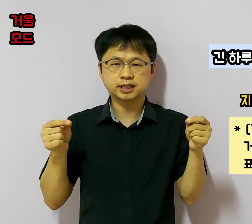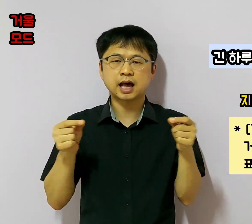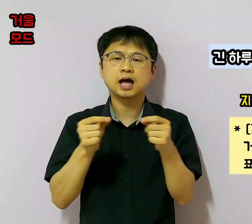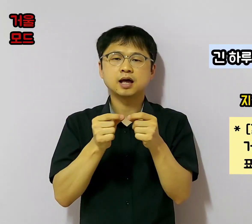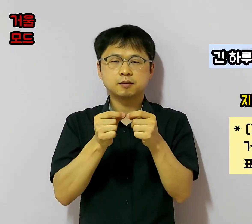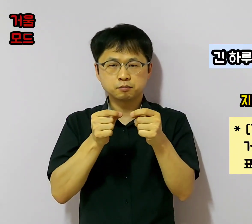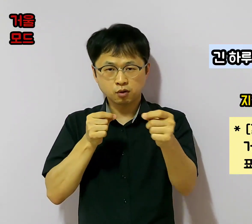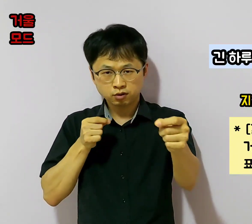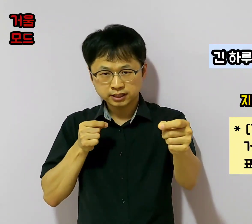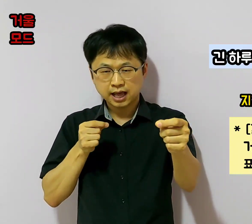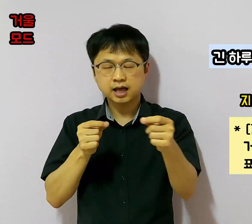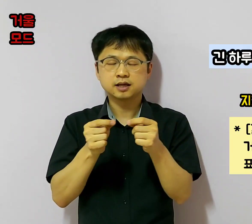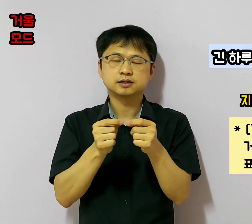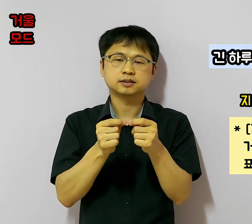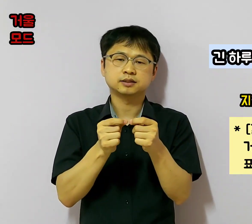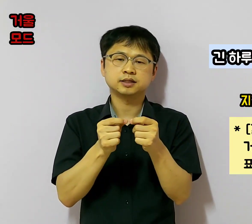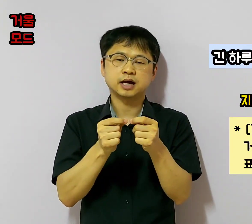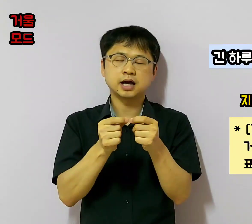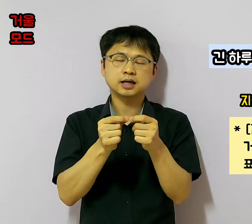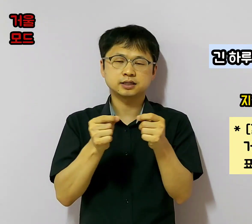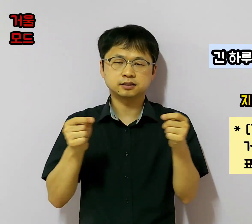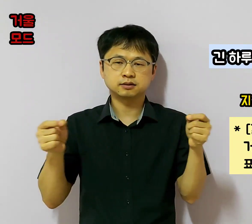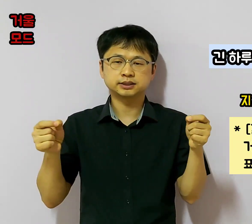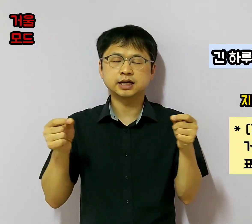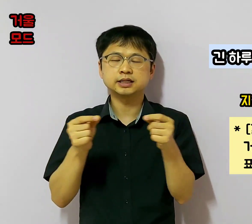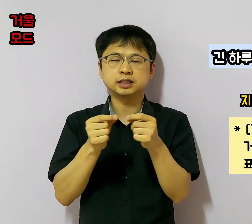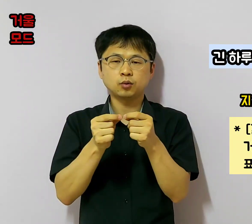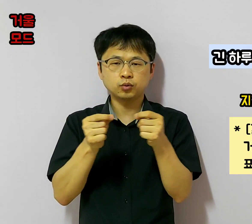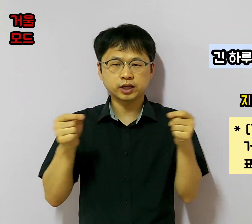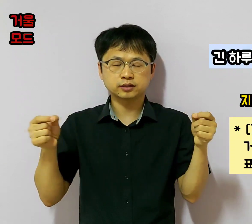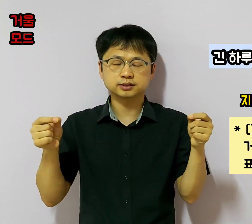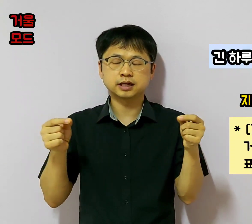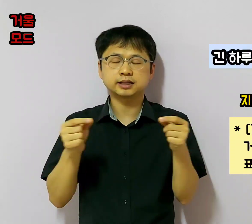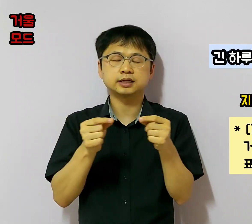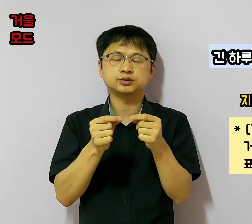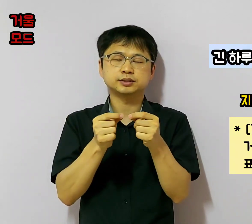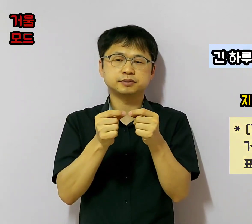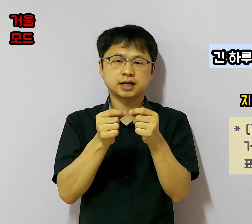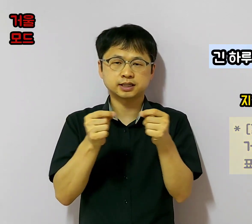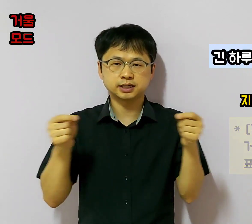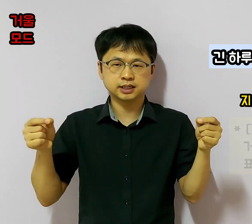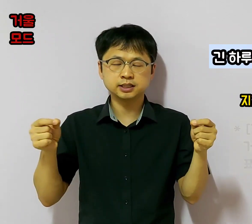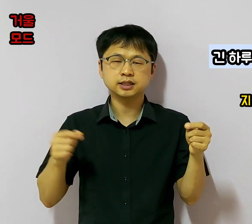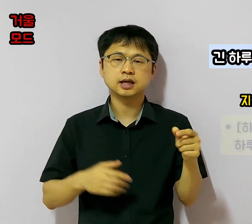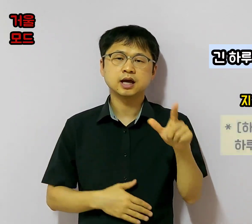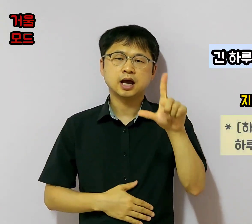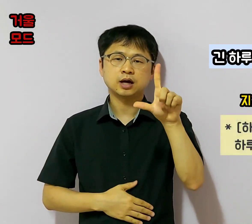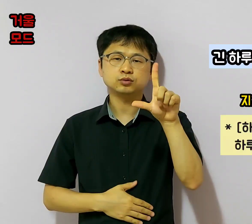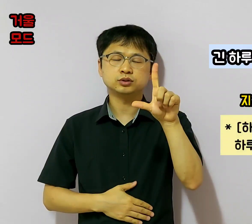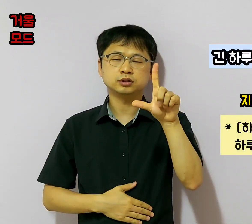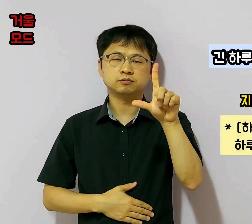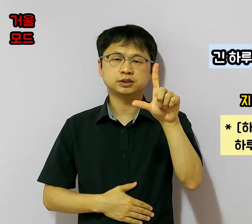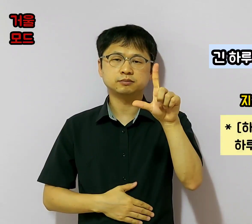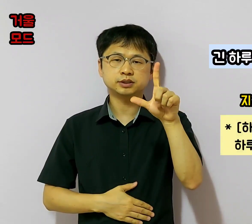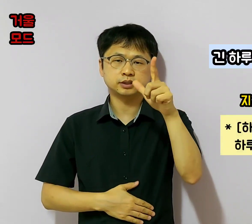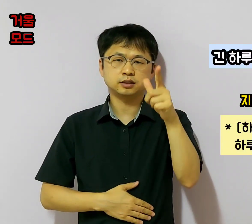길다, 멀다. 길이가 긴 것, 시간이 오래인 것을 나타낼 수 있습니다. 긴. 하루는 엄지검지를